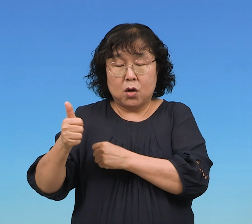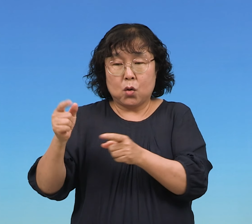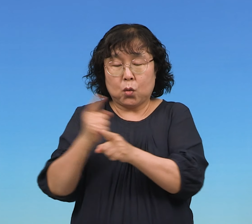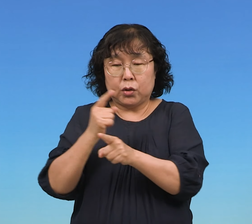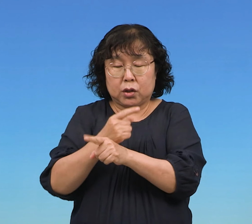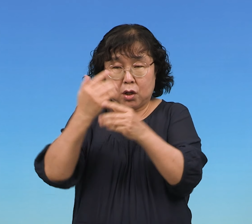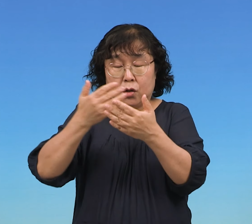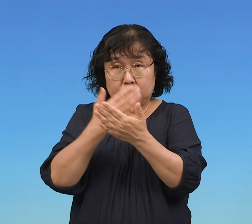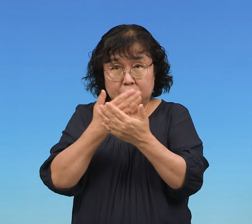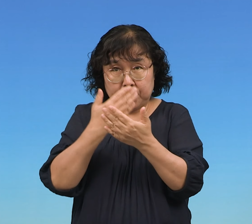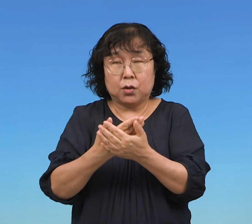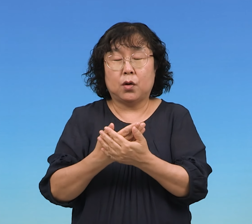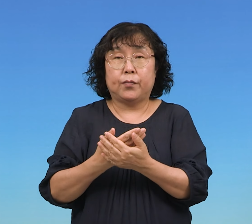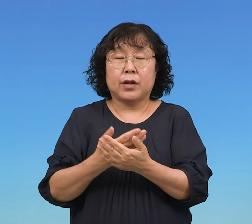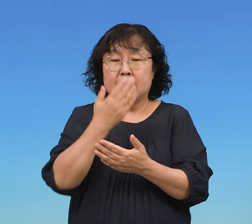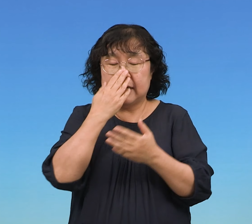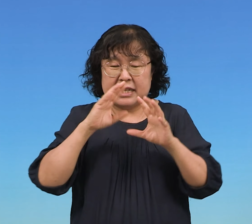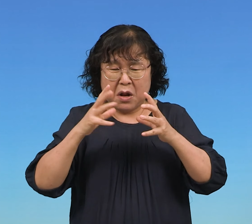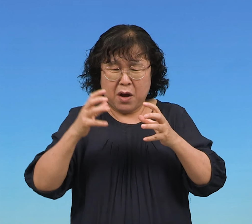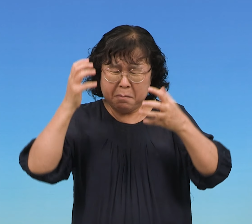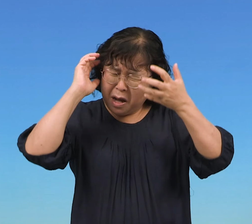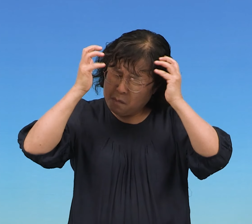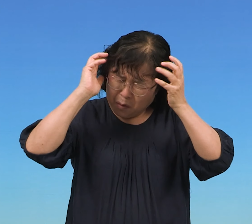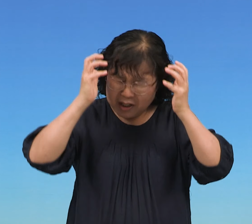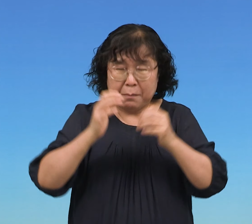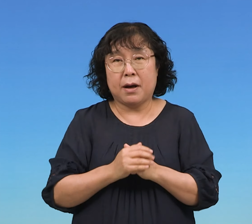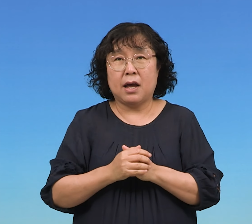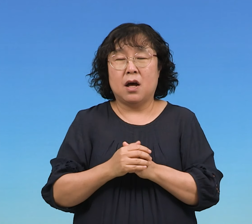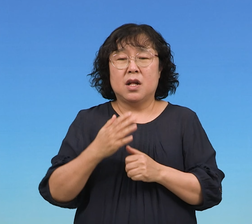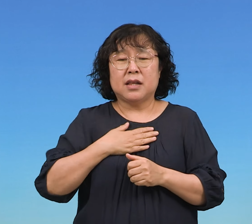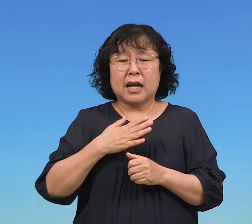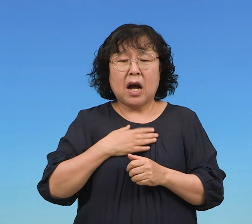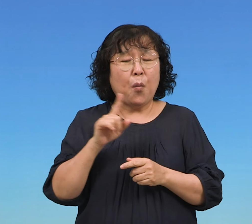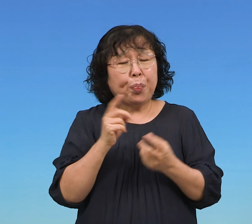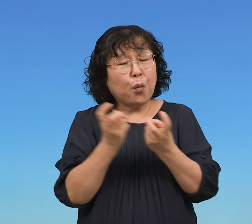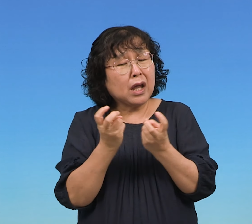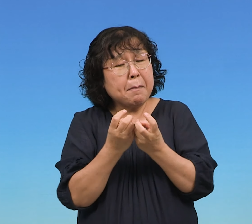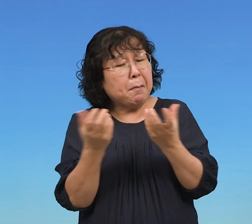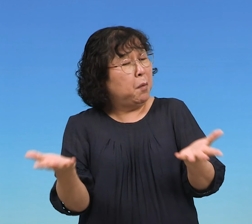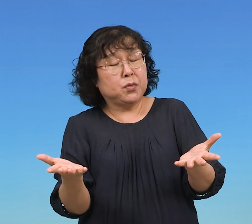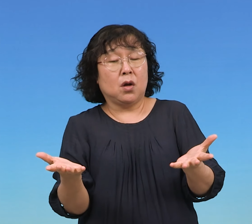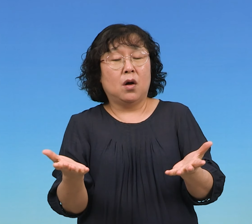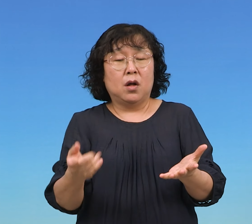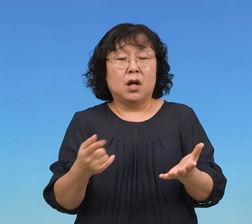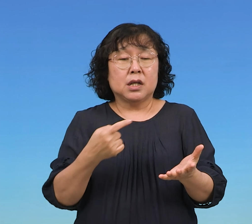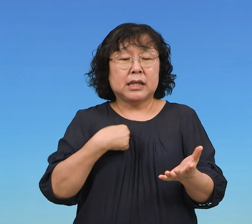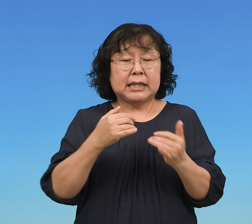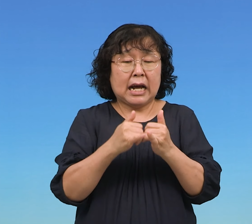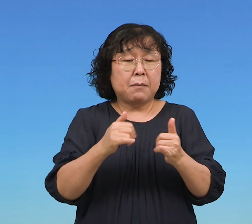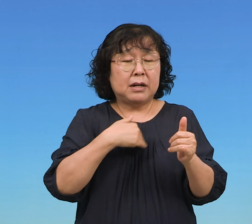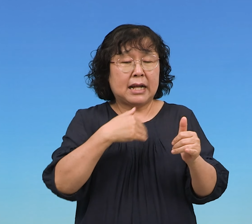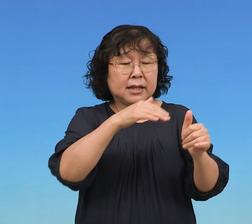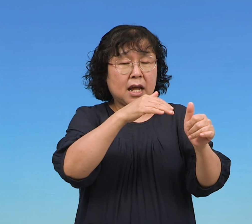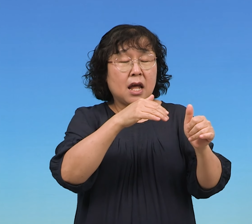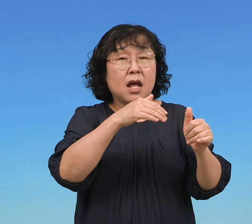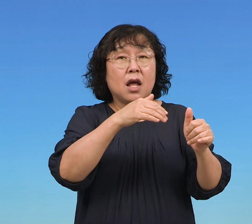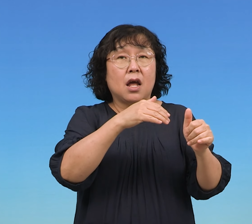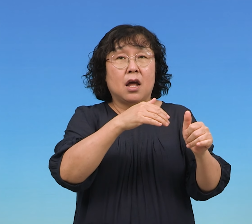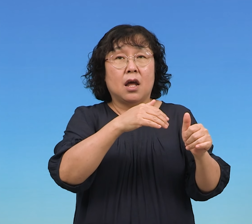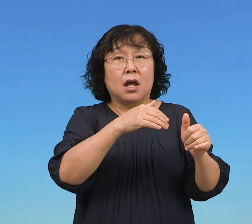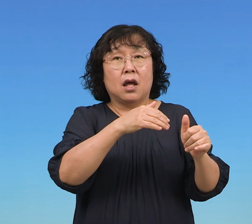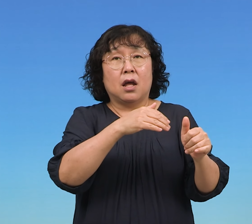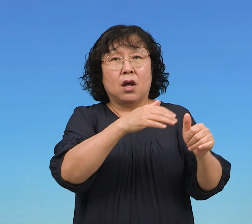글을 읽고 자기 옷을 찢으며 이르되 내가 사람을 죽이고 살리는 하나님이냐? 그가 어찌하여 사람을 내게로 보내